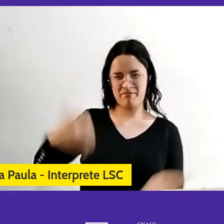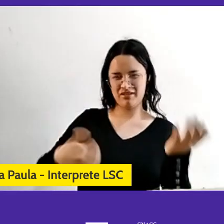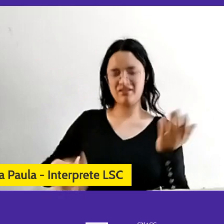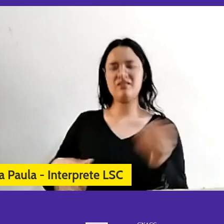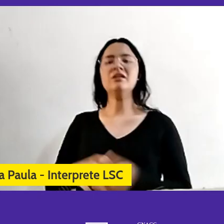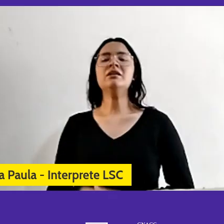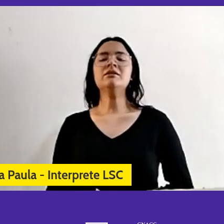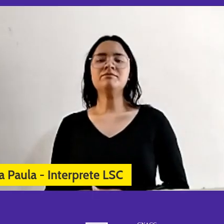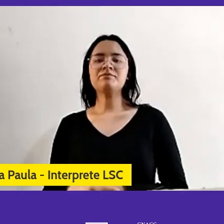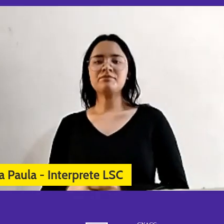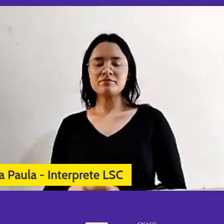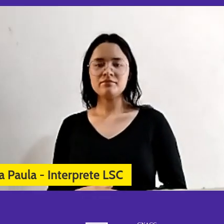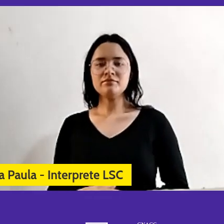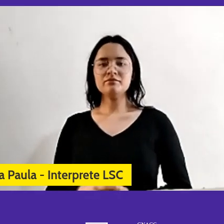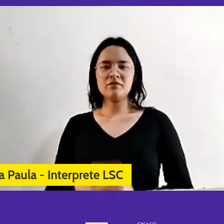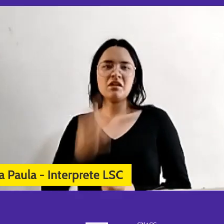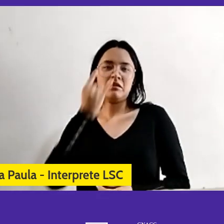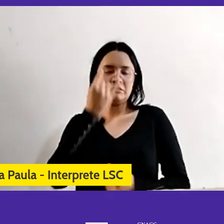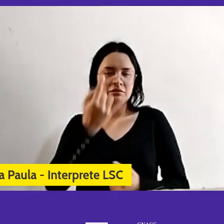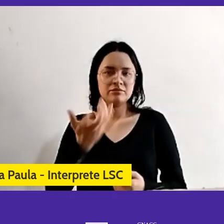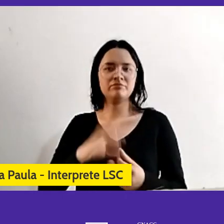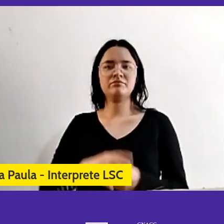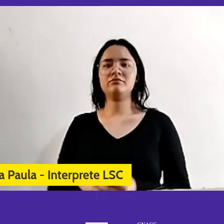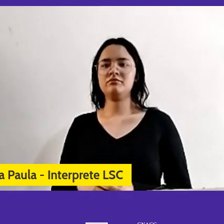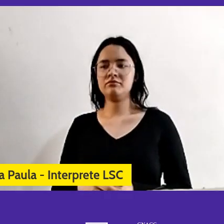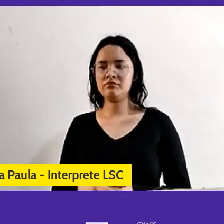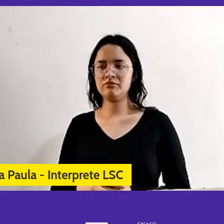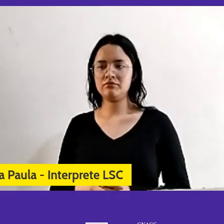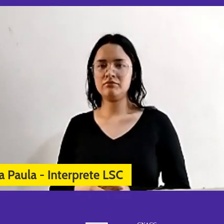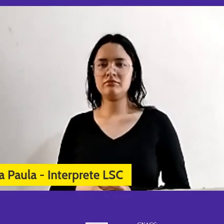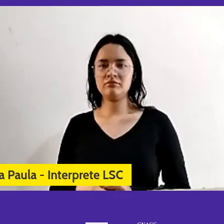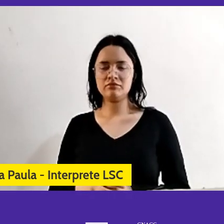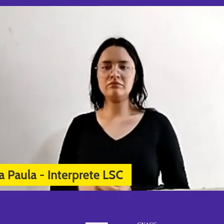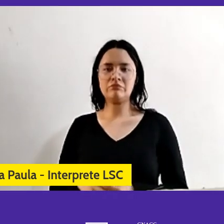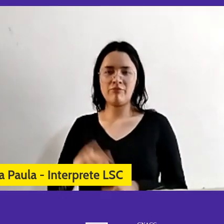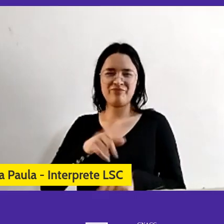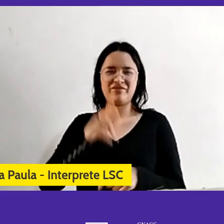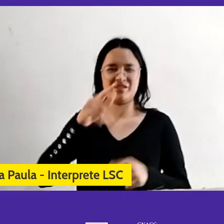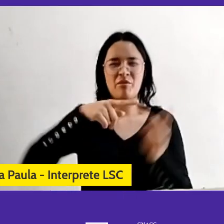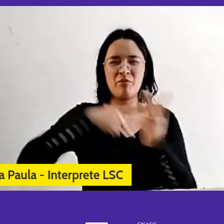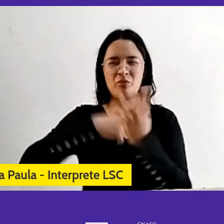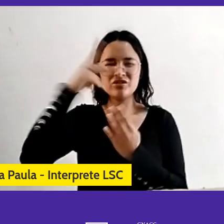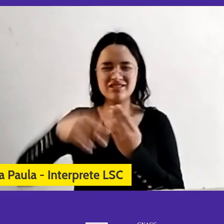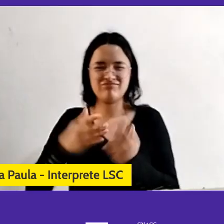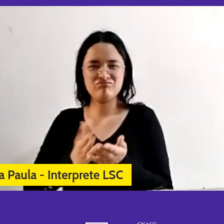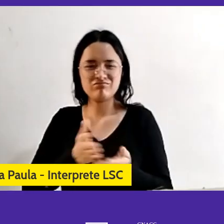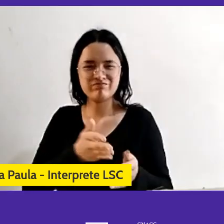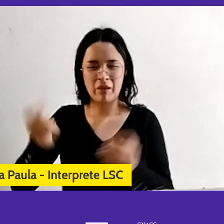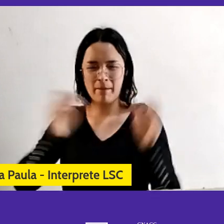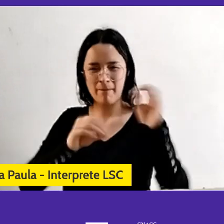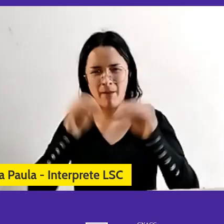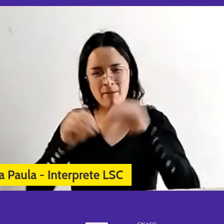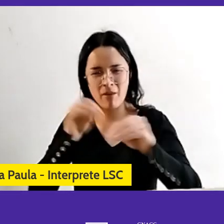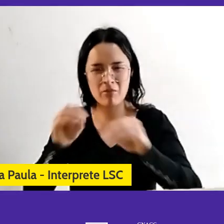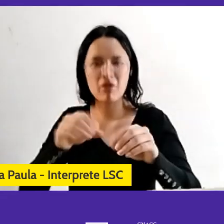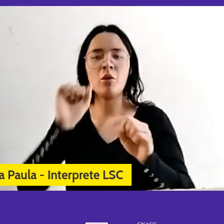más interesantes a la hora de tener un proyecto en desarrollo y poder presentárselo